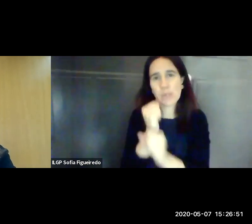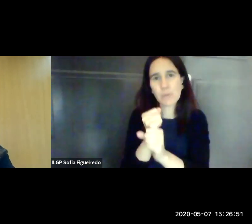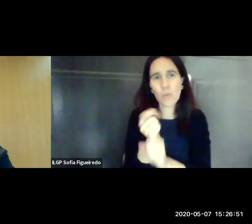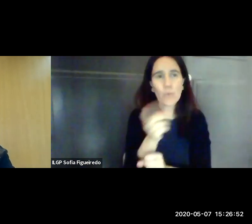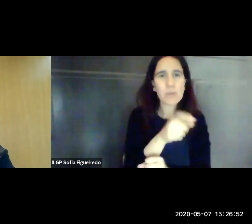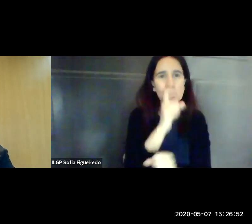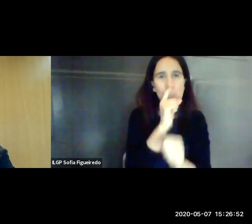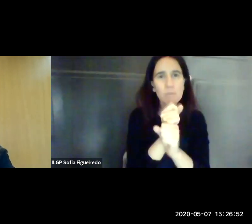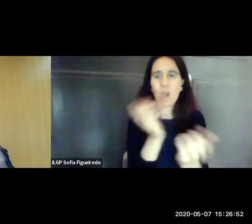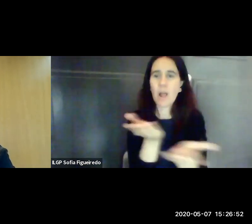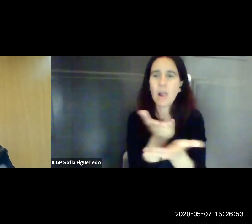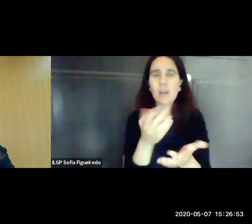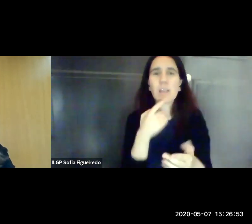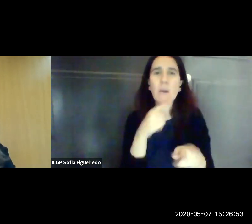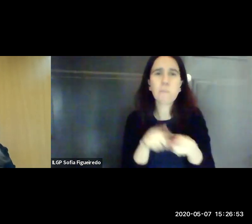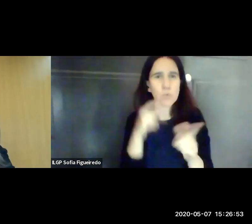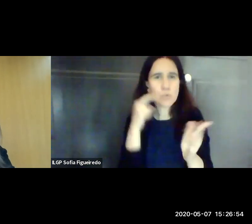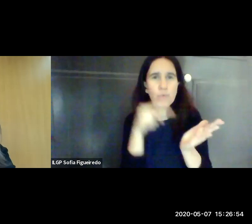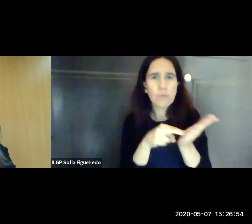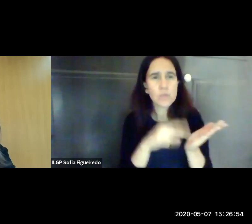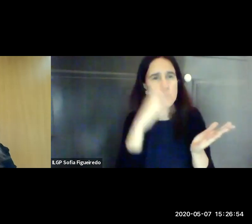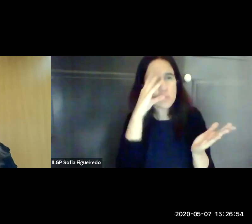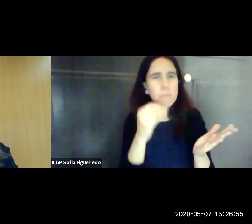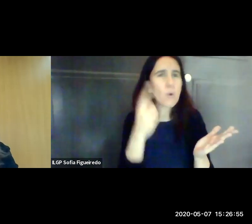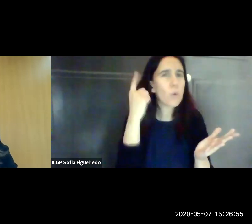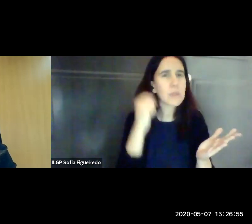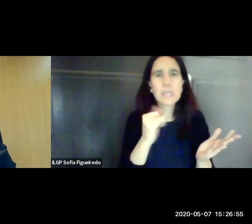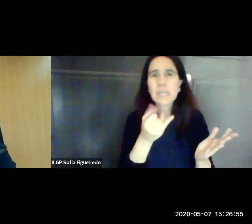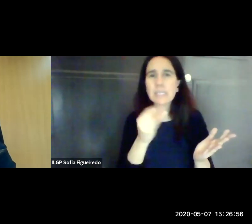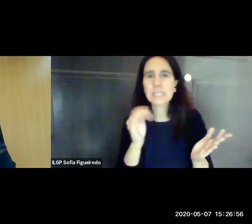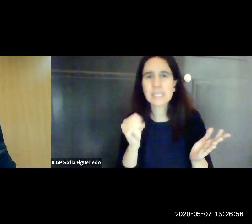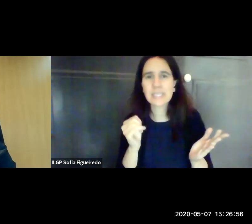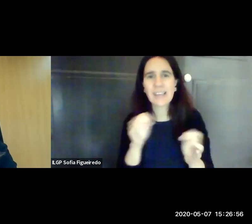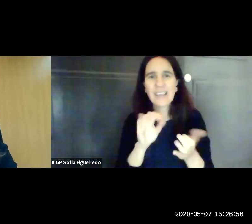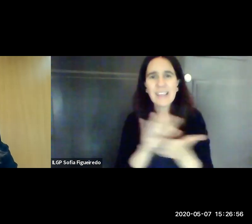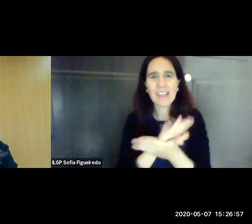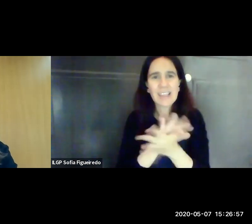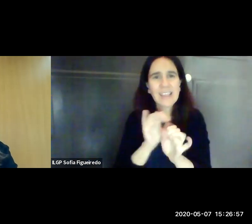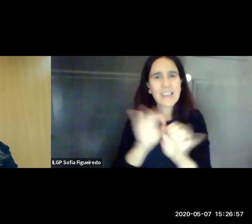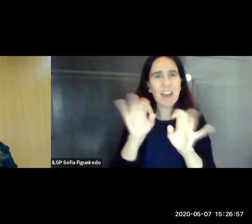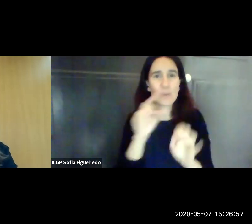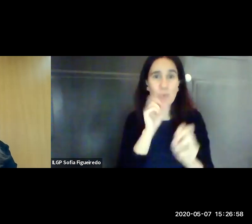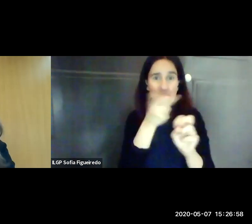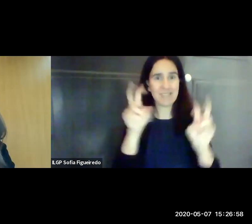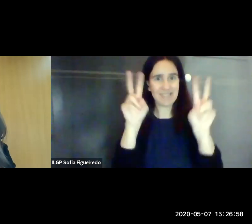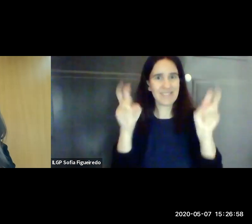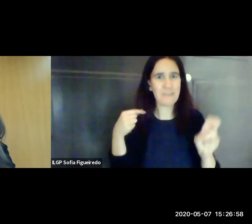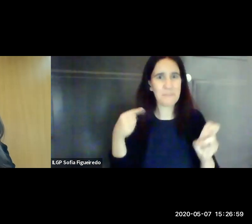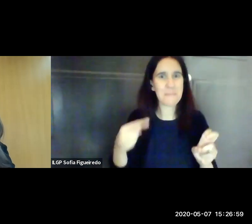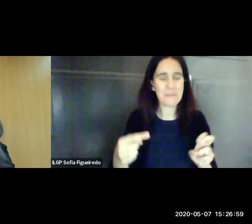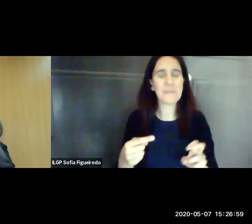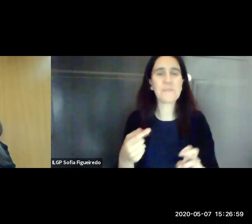coisas do género, não sei se viste isto, mas saiu ontem no ICE Diário, que é o novo da nossa newsletter. Portanto, é com um